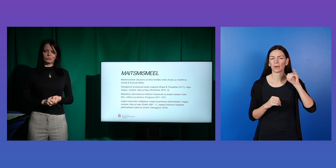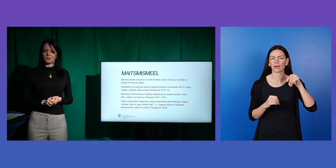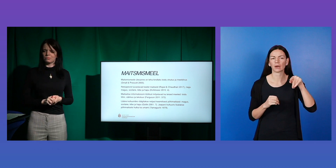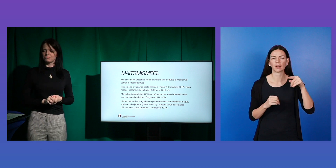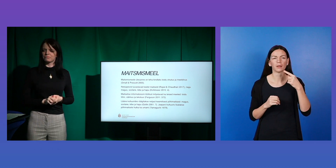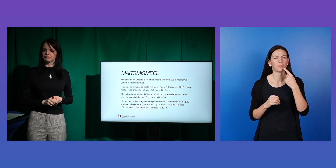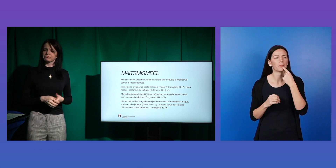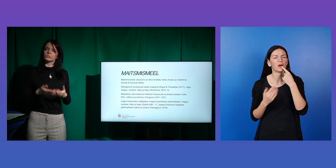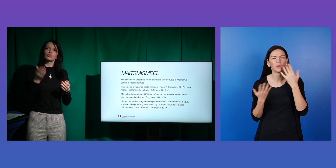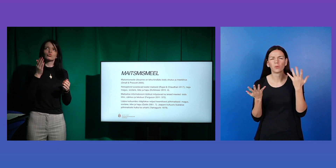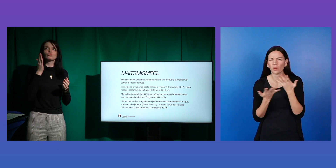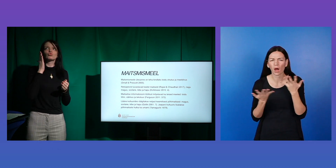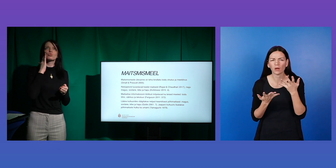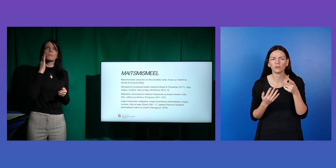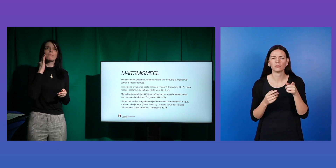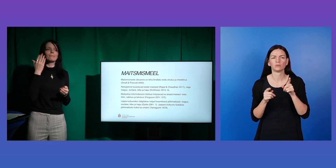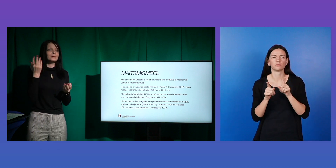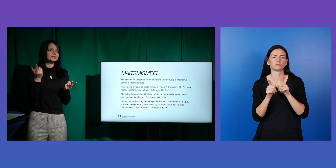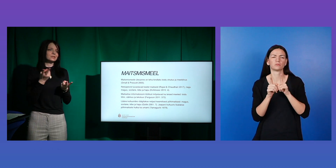Umami